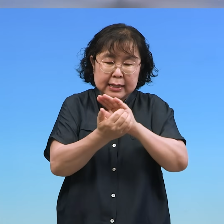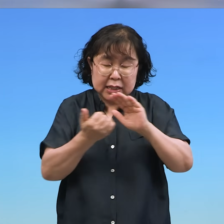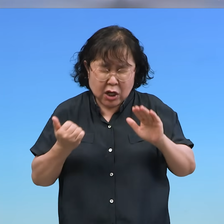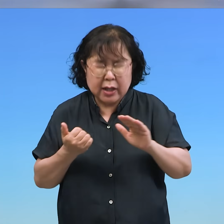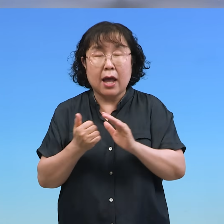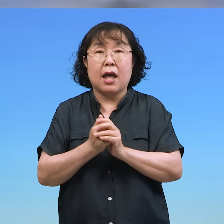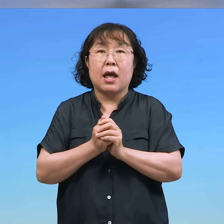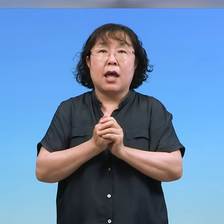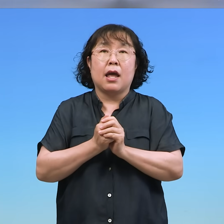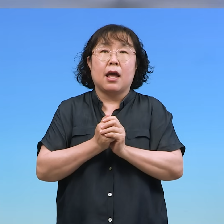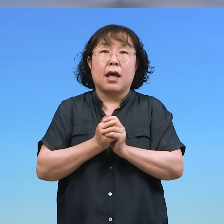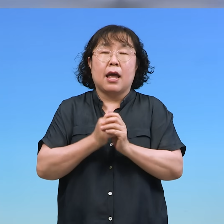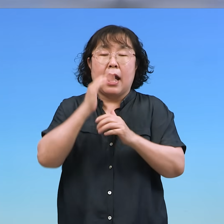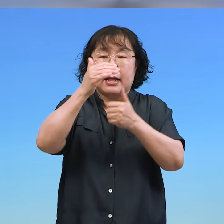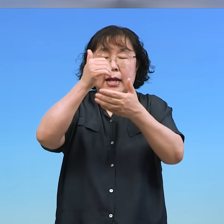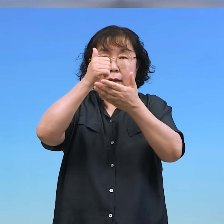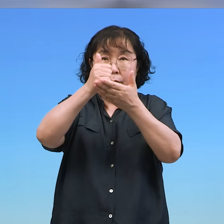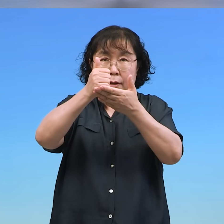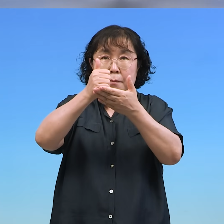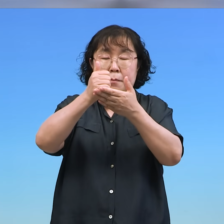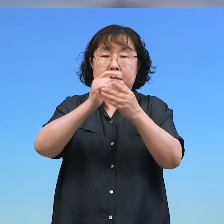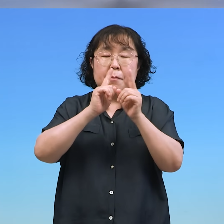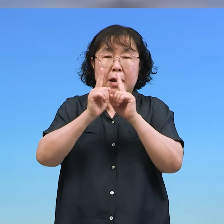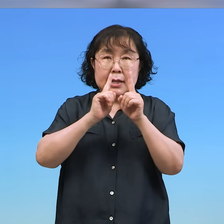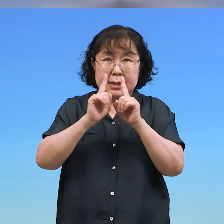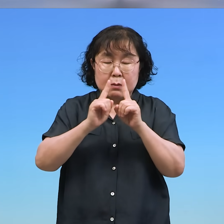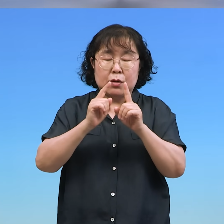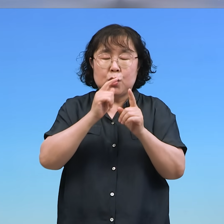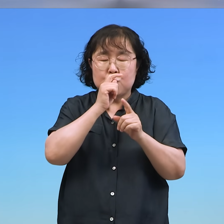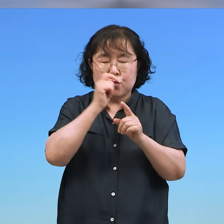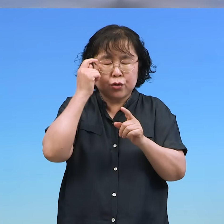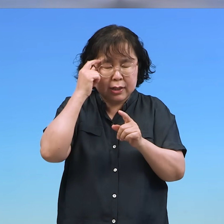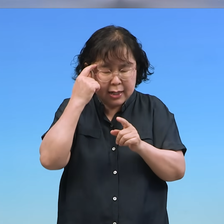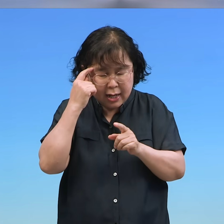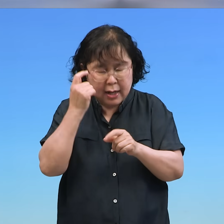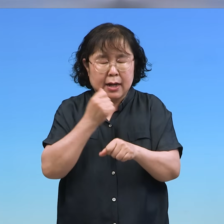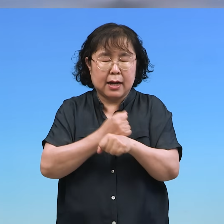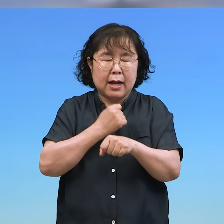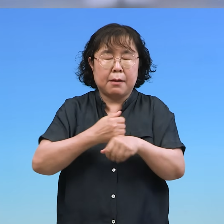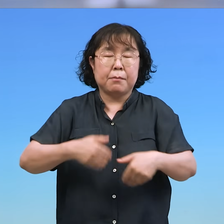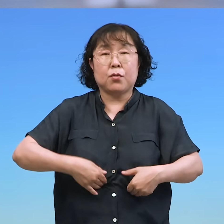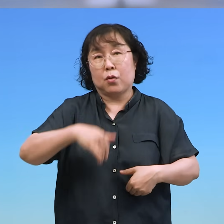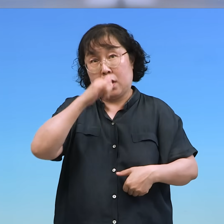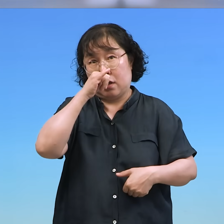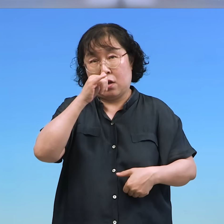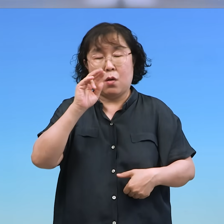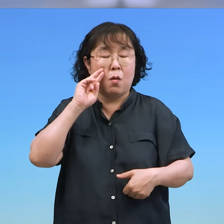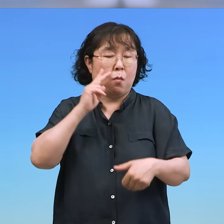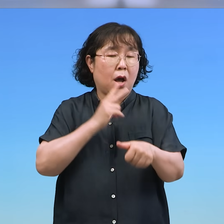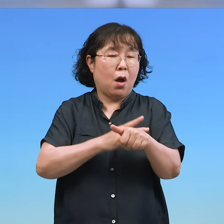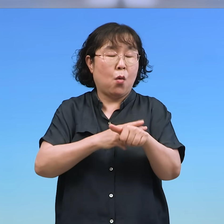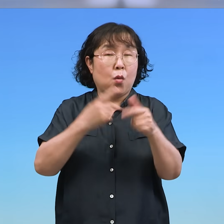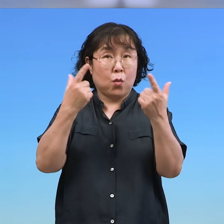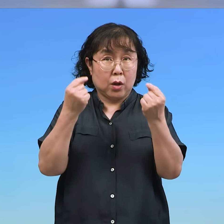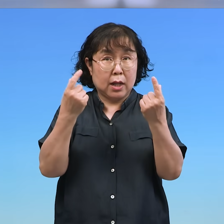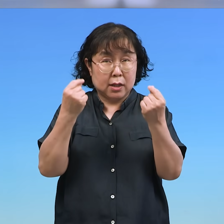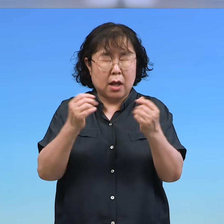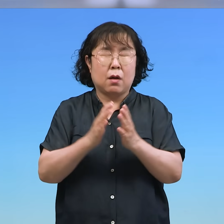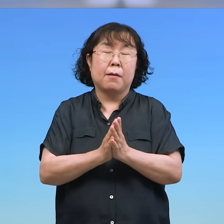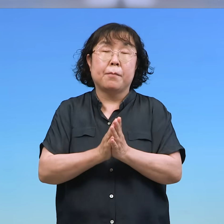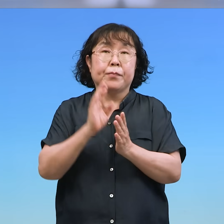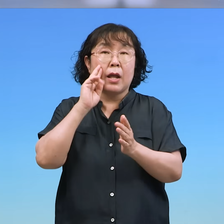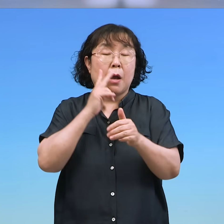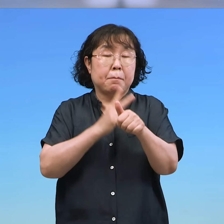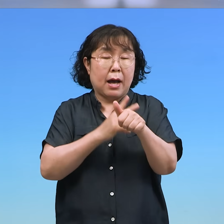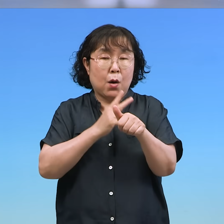출근하기 전에 좀 그 짧은 시간에 기도로 하고 가자는 거 아닙니까? 이 바울도 마찬가지예요. 바울이